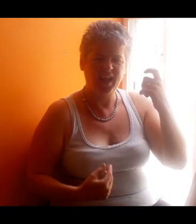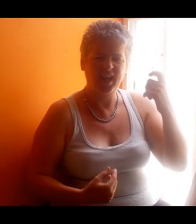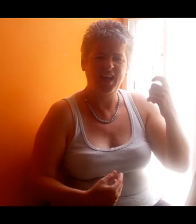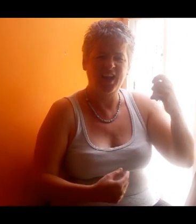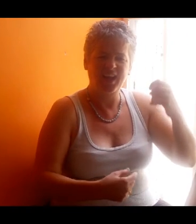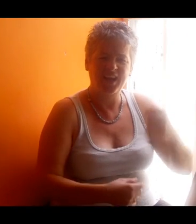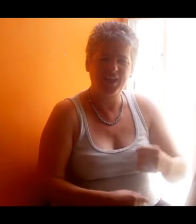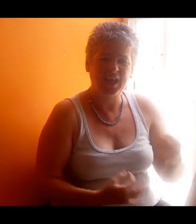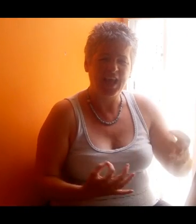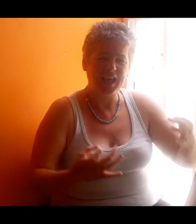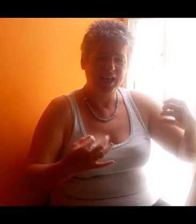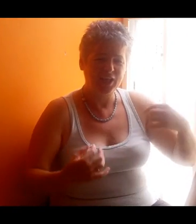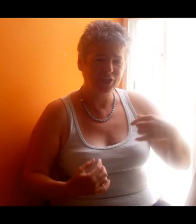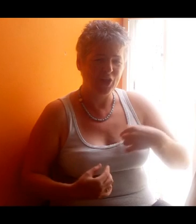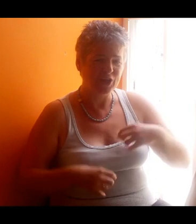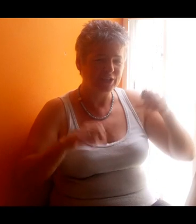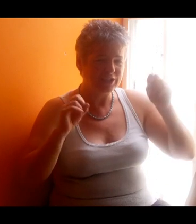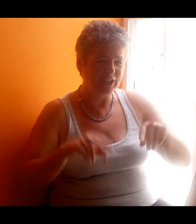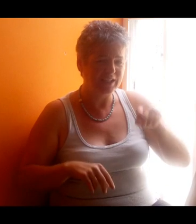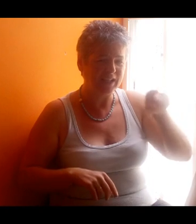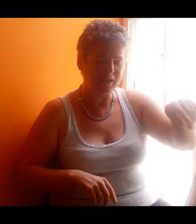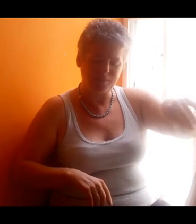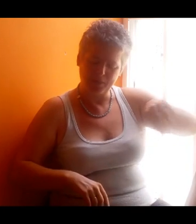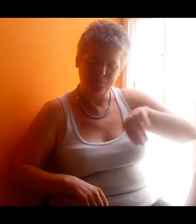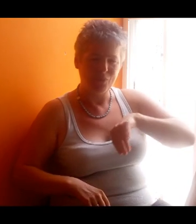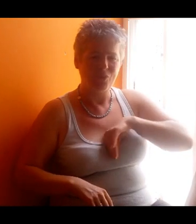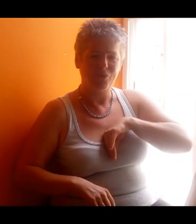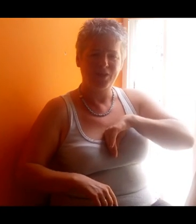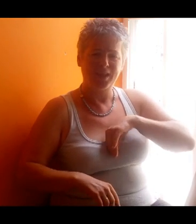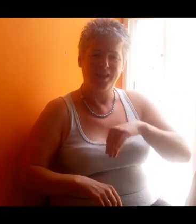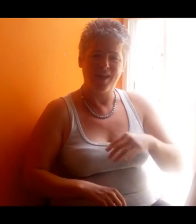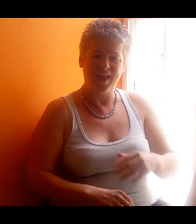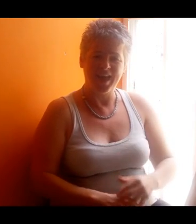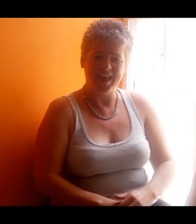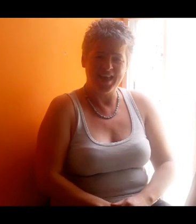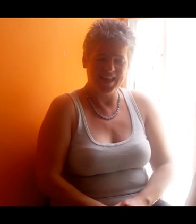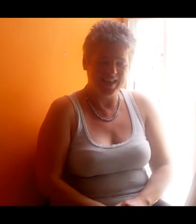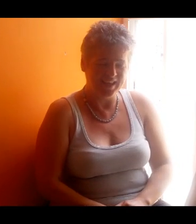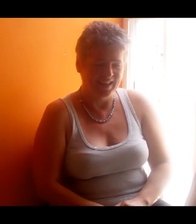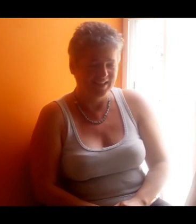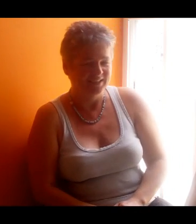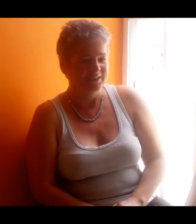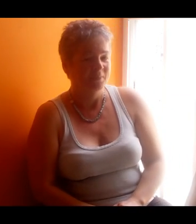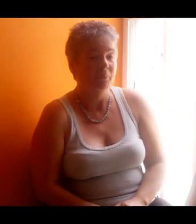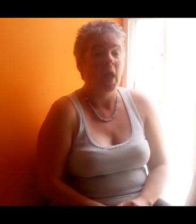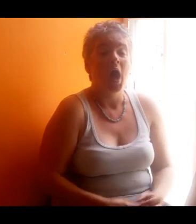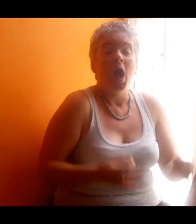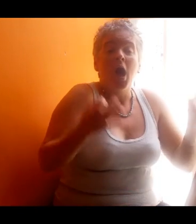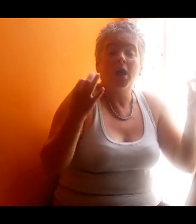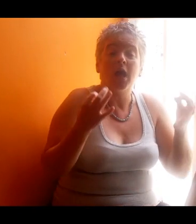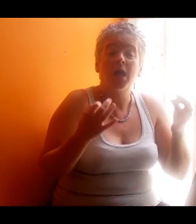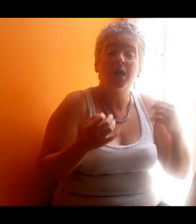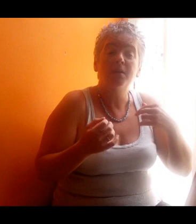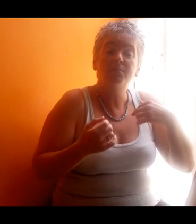que es lo mismo, o ganas o te vuelves para casa. Algo que España no le ha ocurrido en los últimos 10 años. Esta tarde ante Grecia tiene